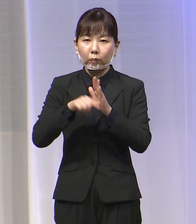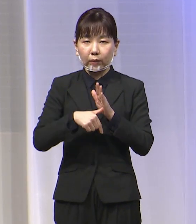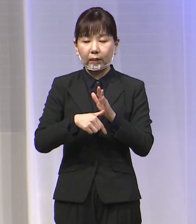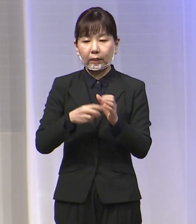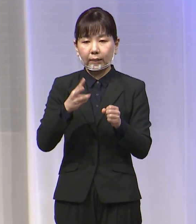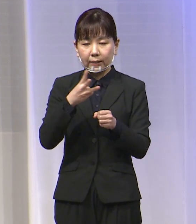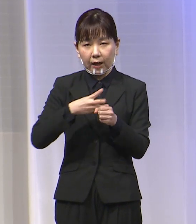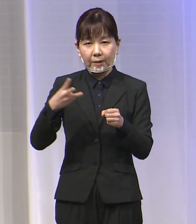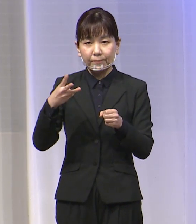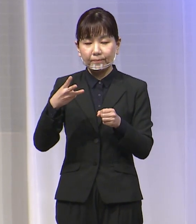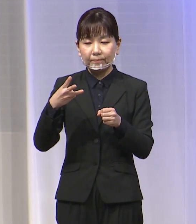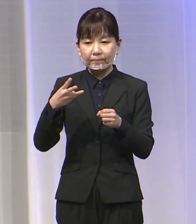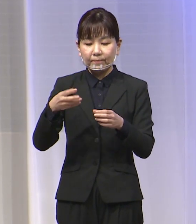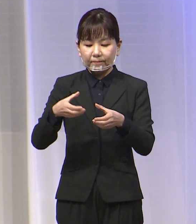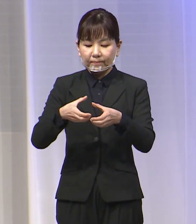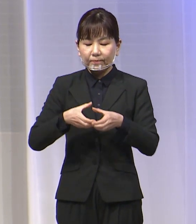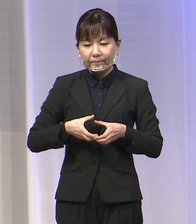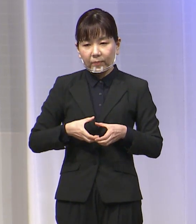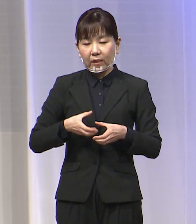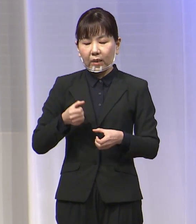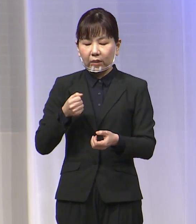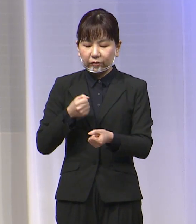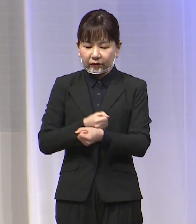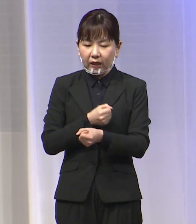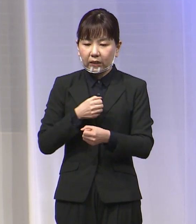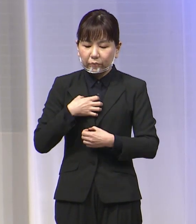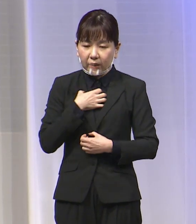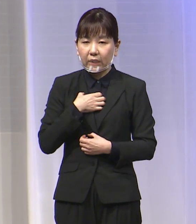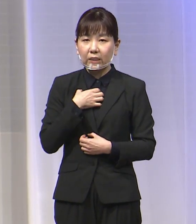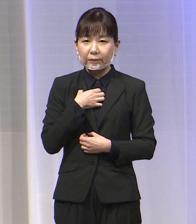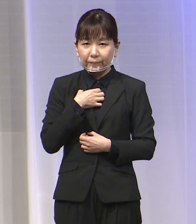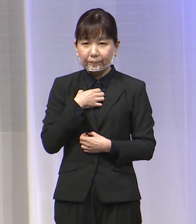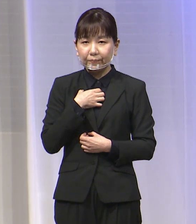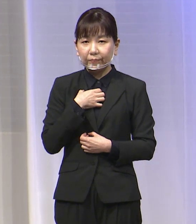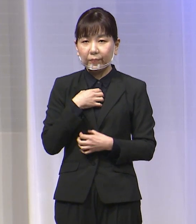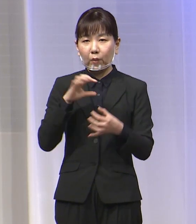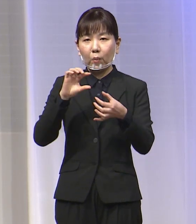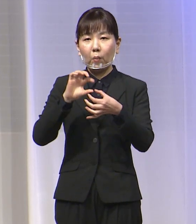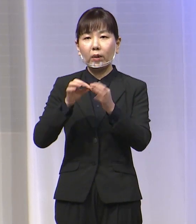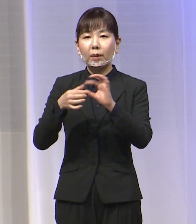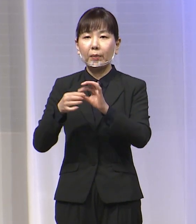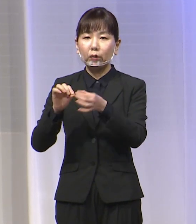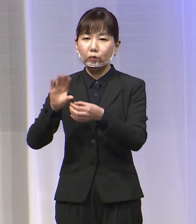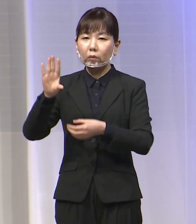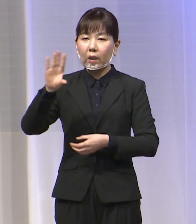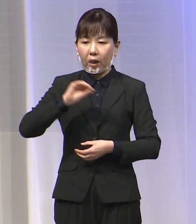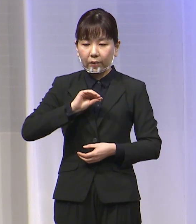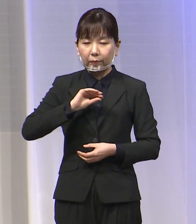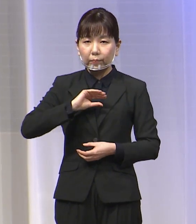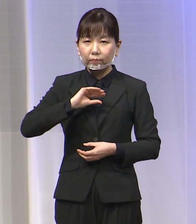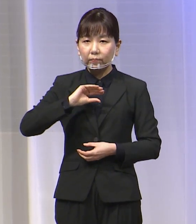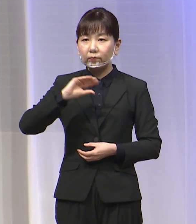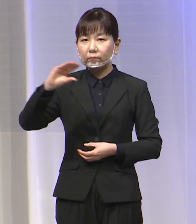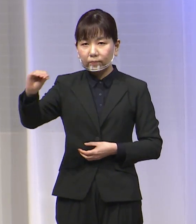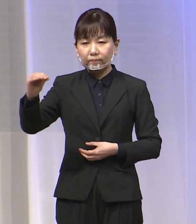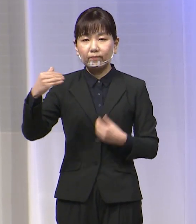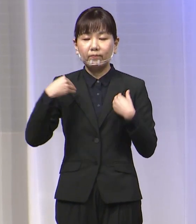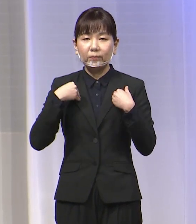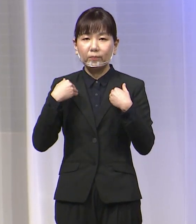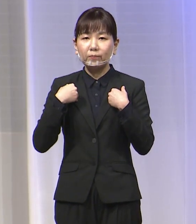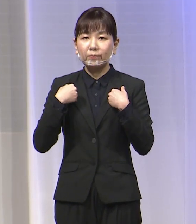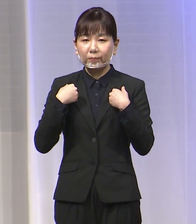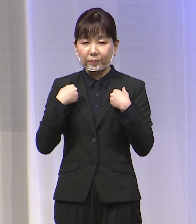終わった雪辱を五輪の借りは五輪でしか返せないと